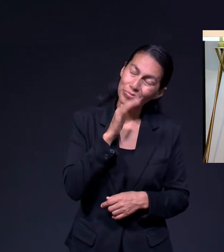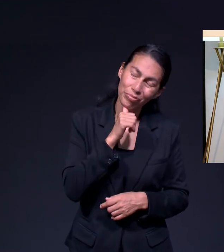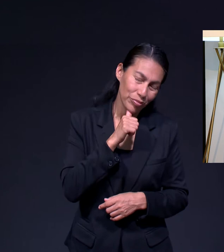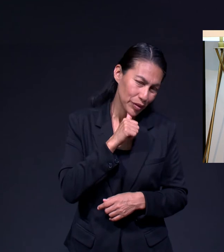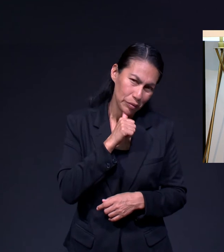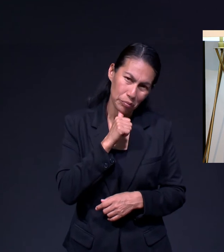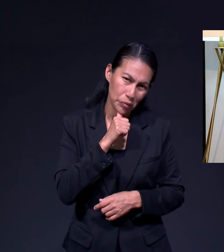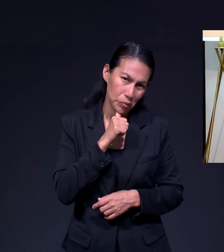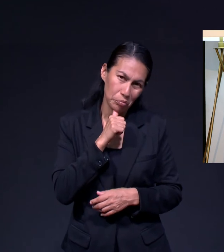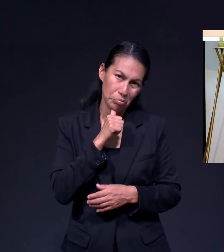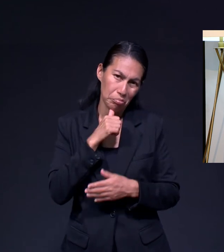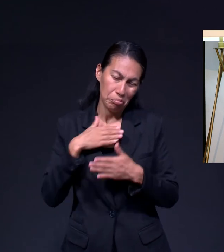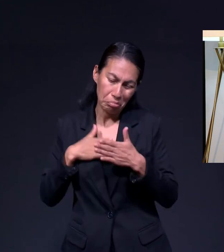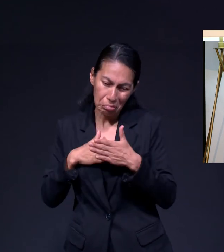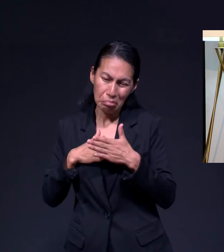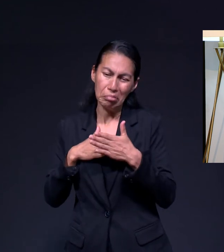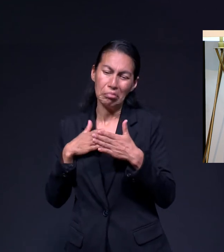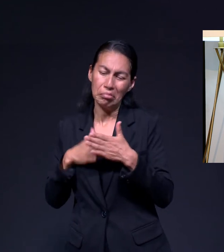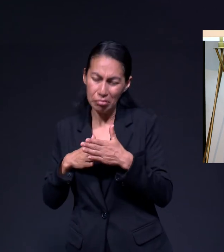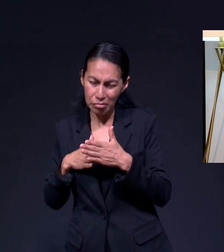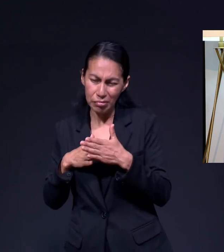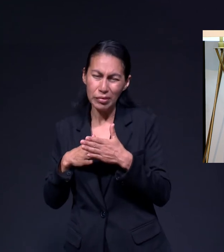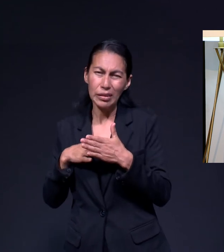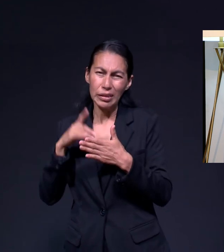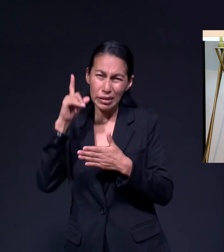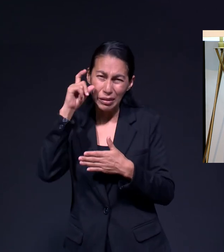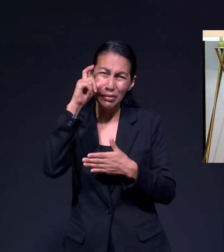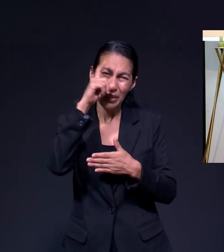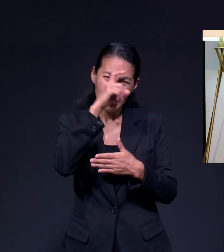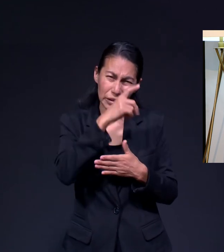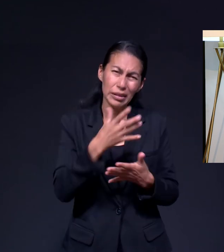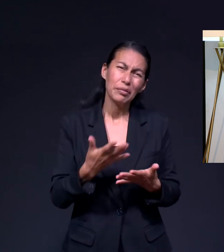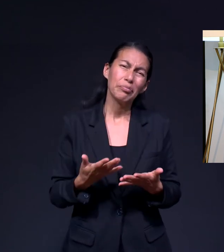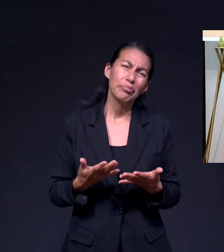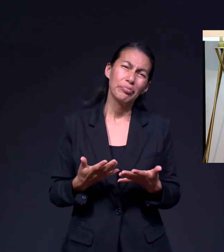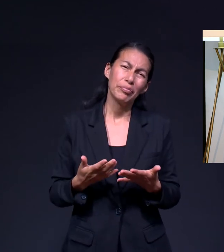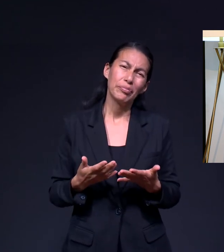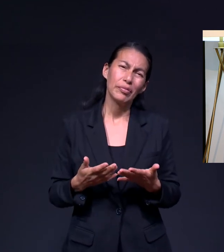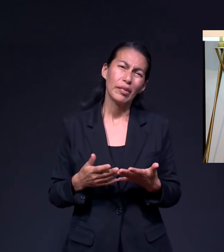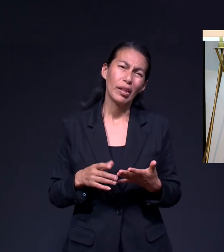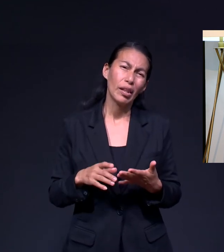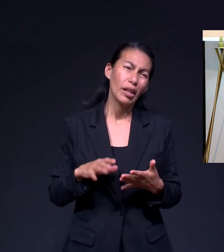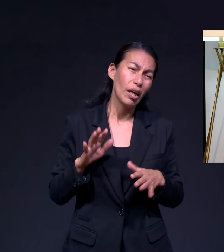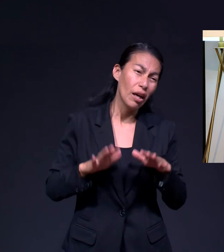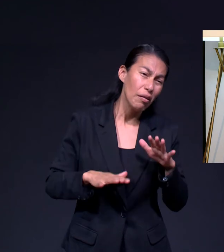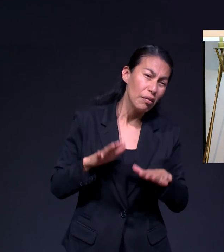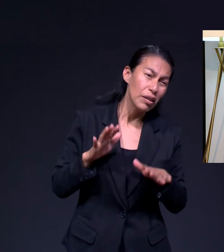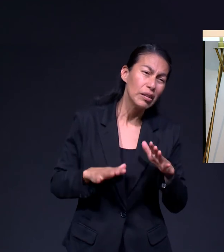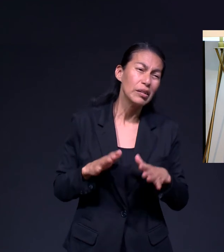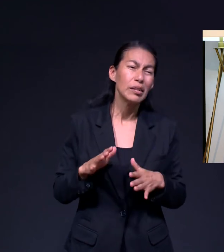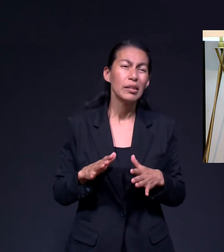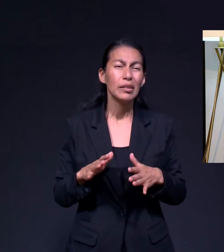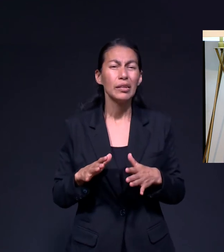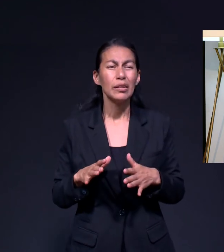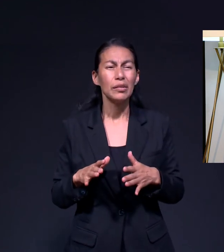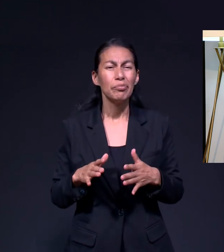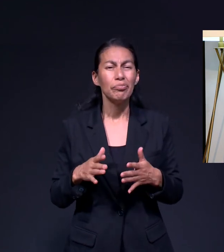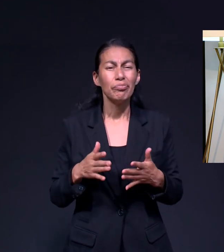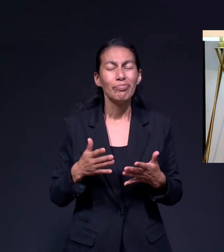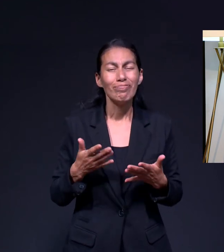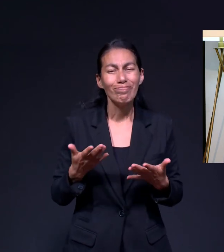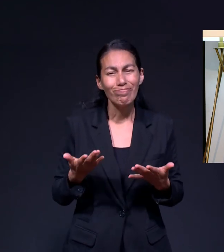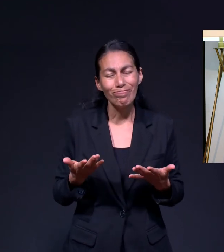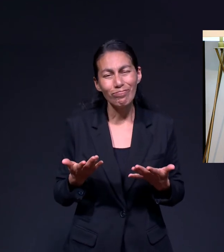pues estamos muy limitados y al reconocer esto y al tratar de romper